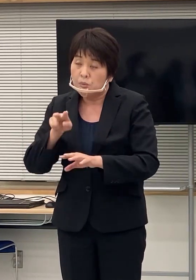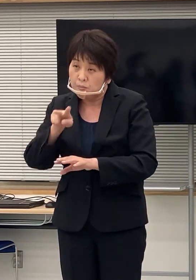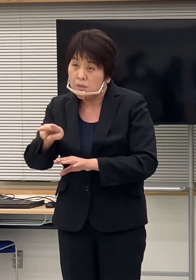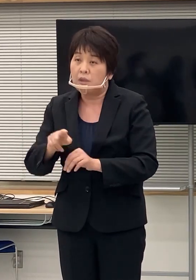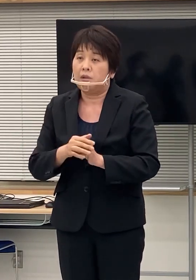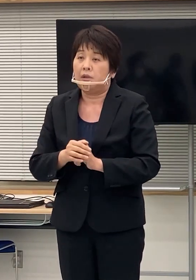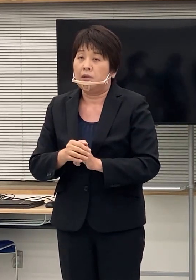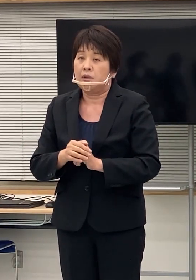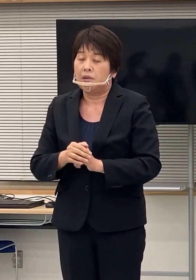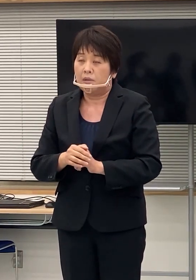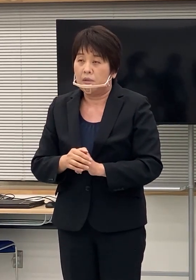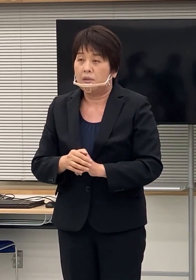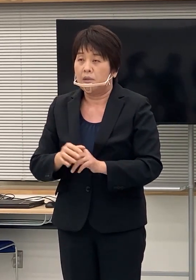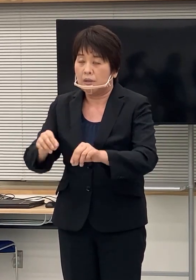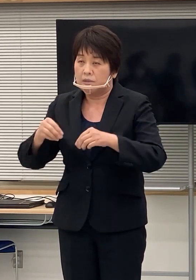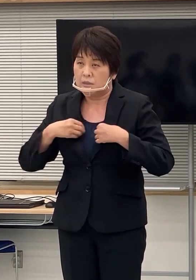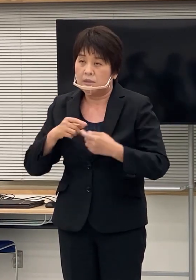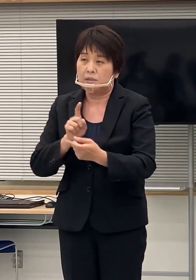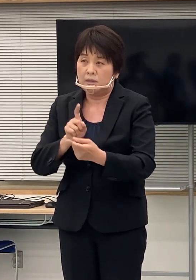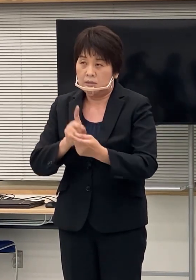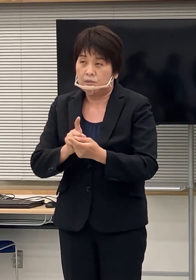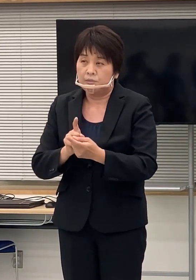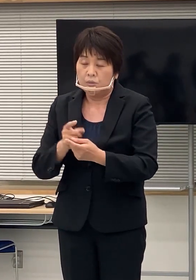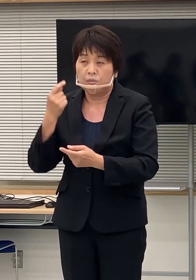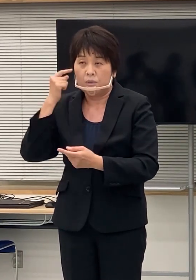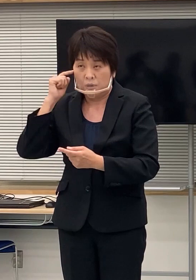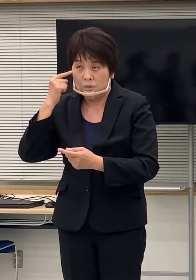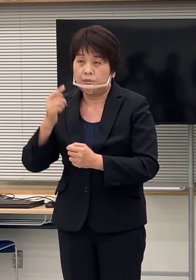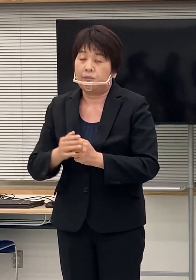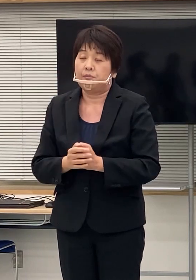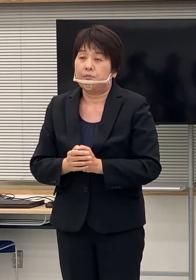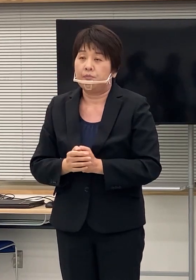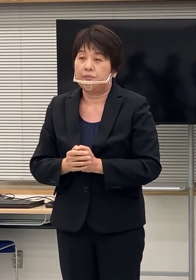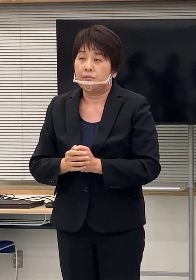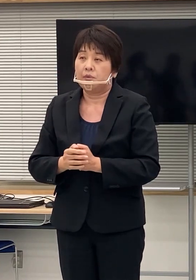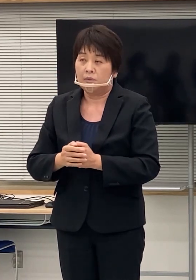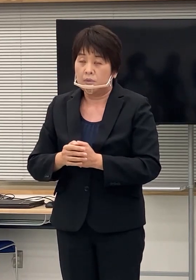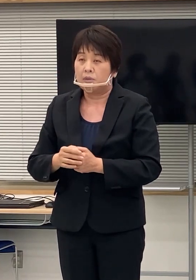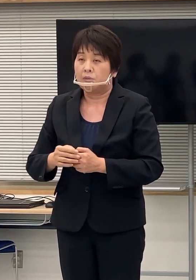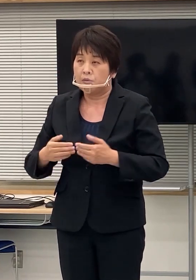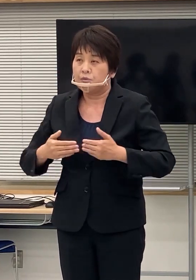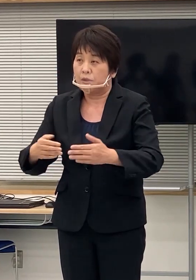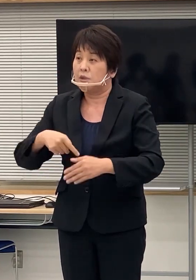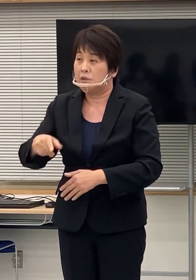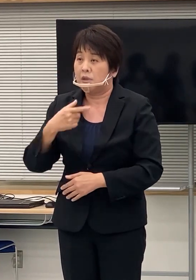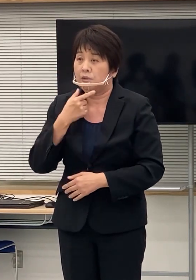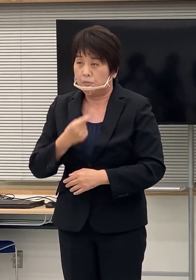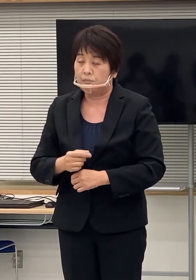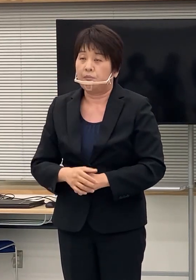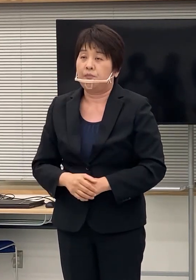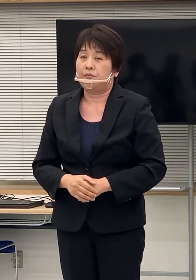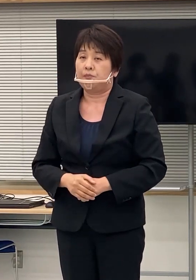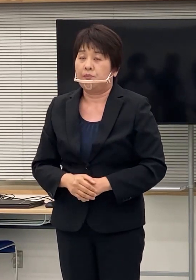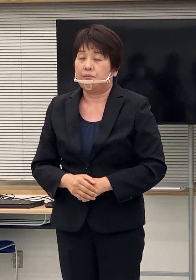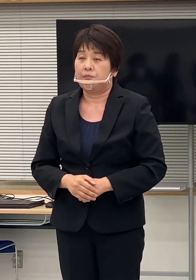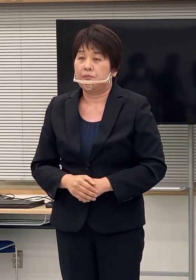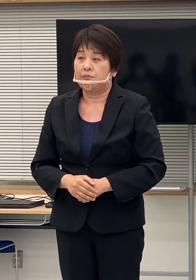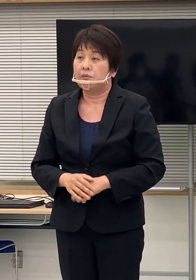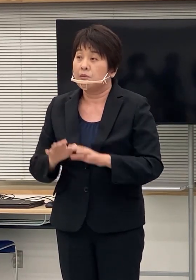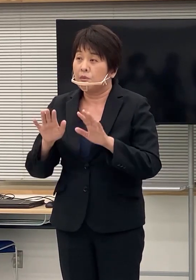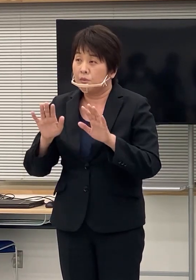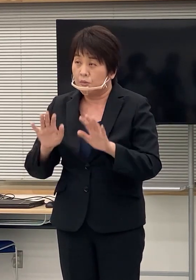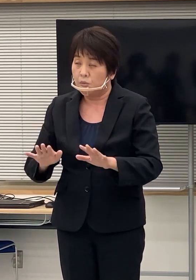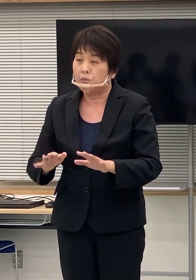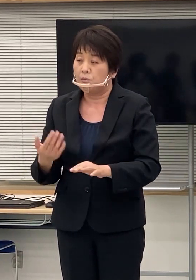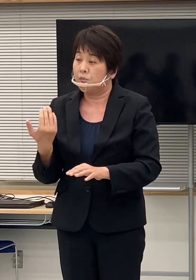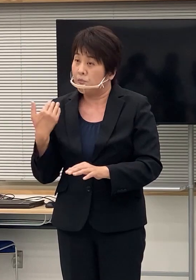感染防止対策を定めるなど施設の再開に向けた検討を進めたいと思っています。また本日の本